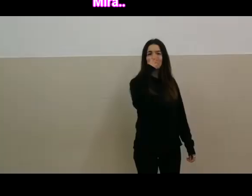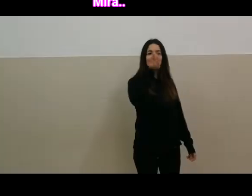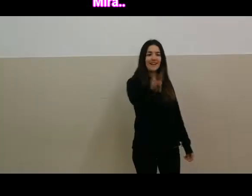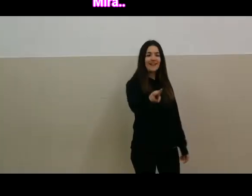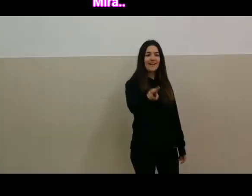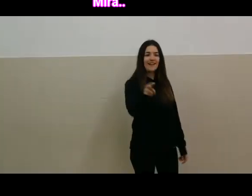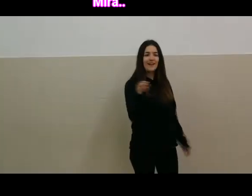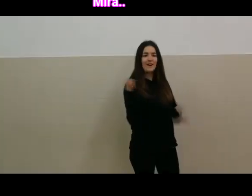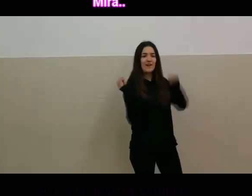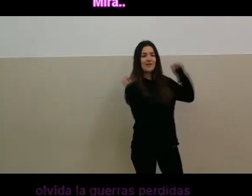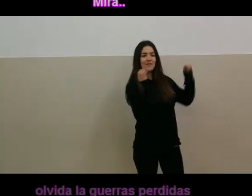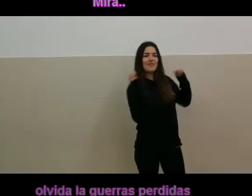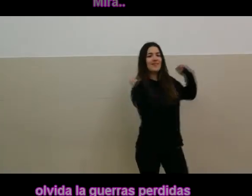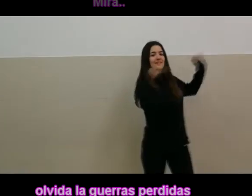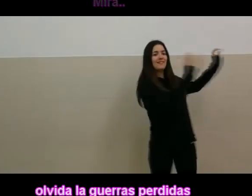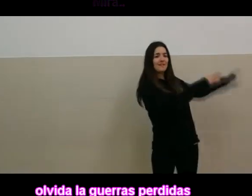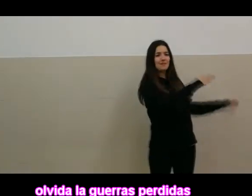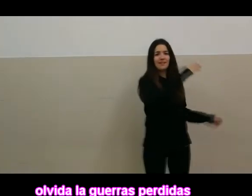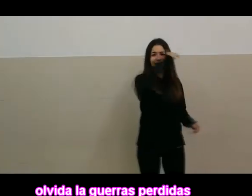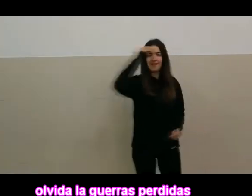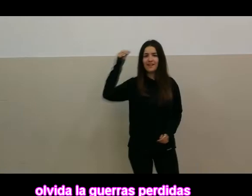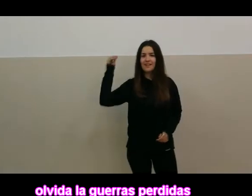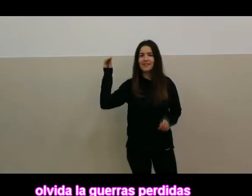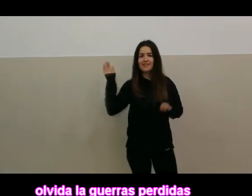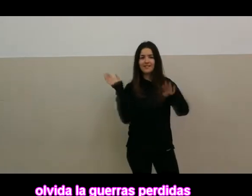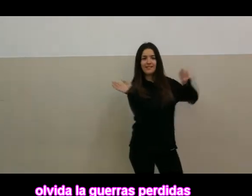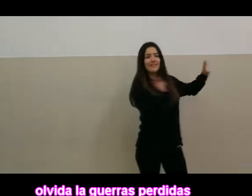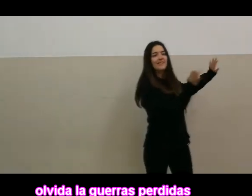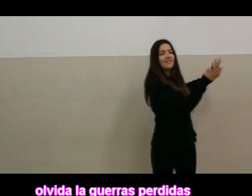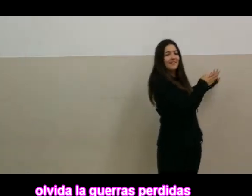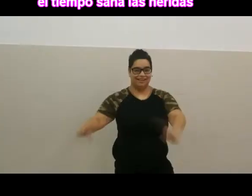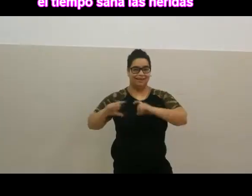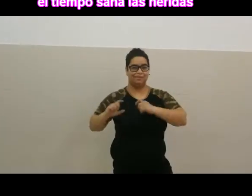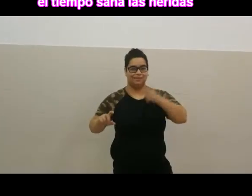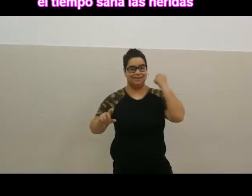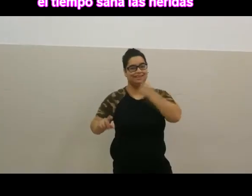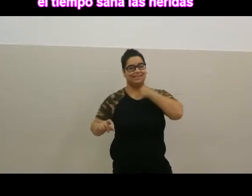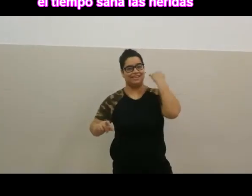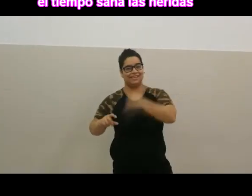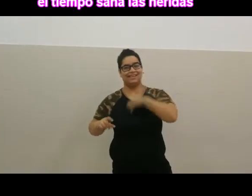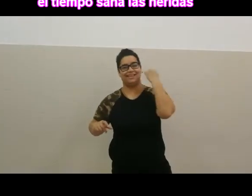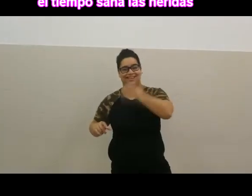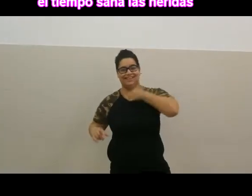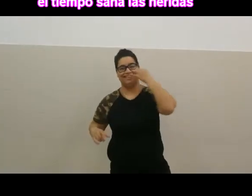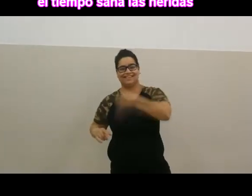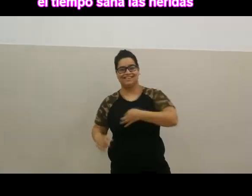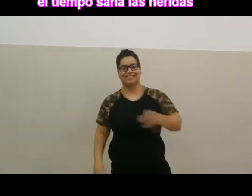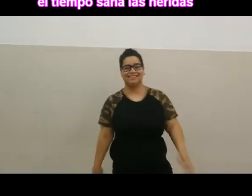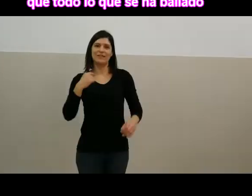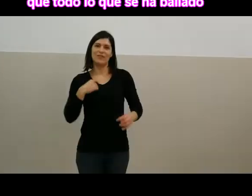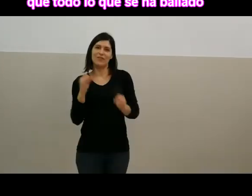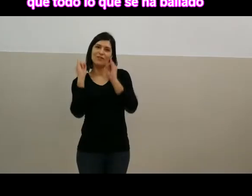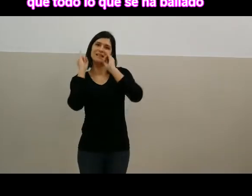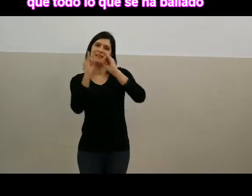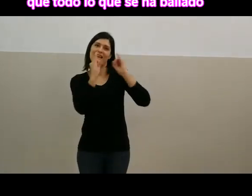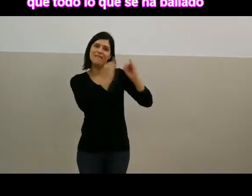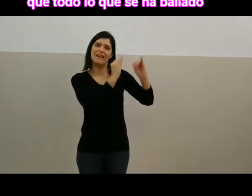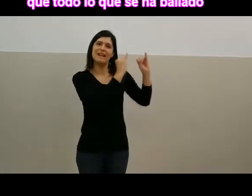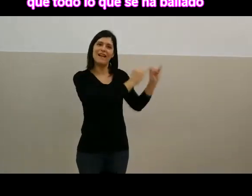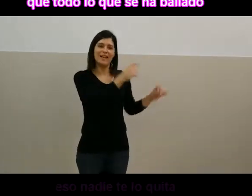contigo. Mira, olvida las guerras perdidas. El tiempo sana las heridas. Que todo lo que se ha